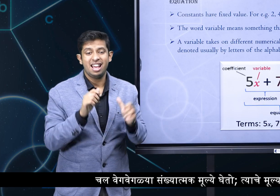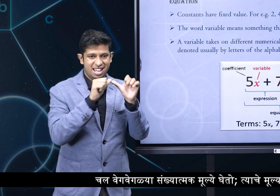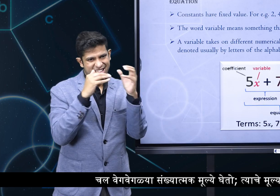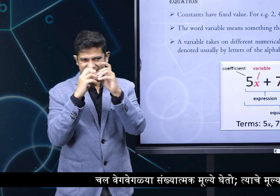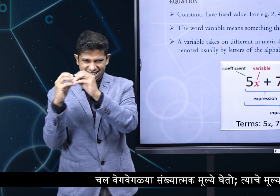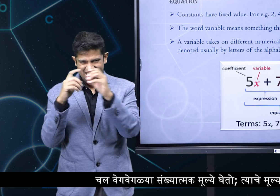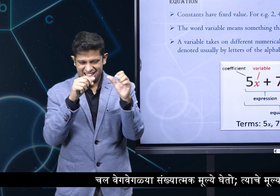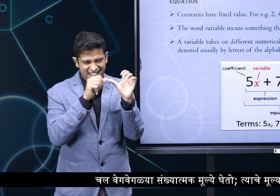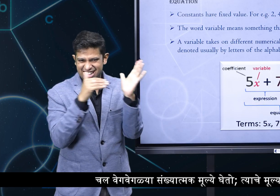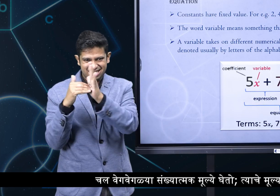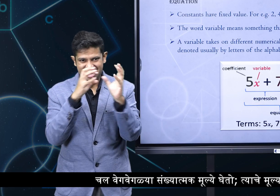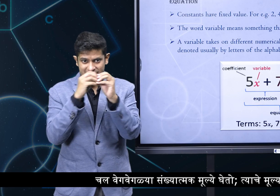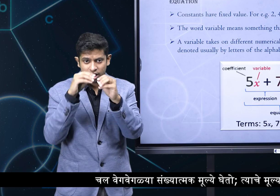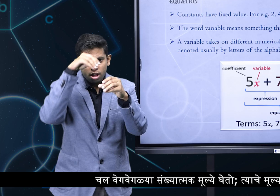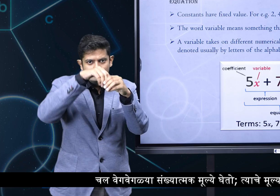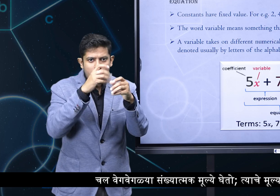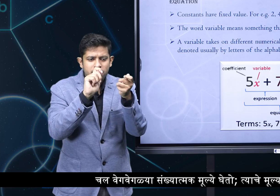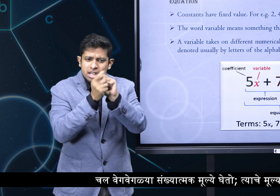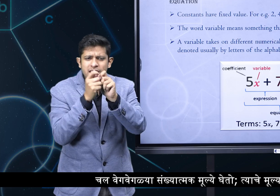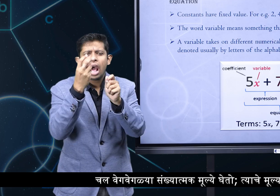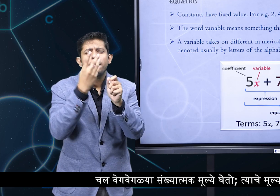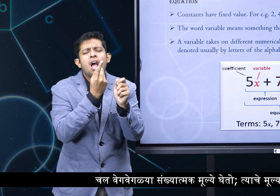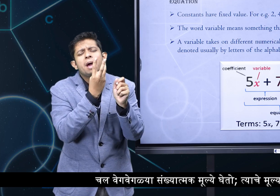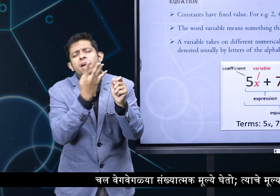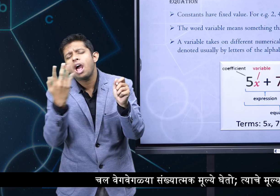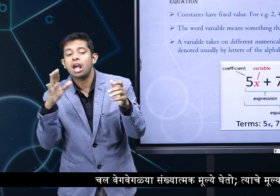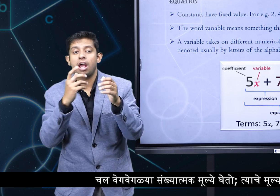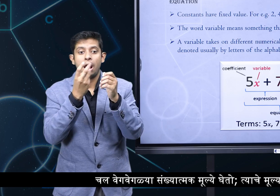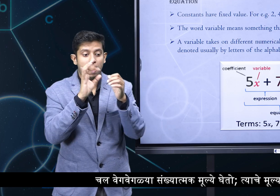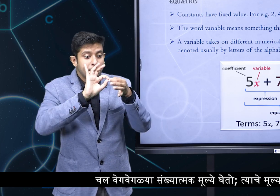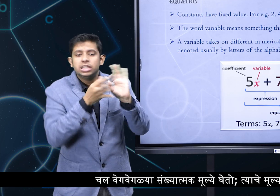चल वेगवेगळ्या संख्यात्मक मूल्ये घेतो. त्यांचे मूल्य निश्चित नसते.